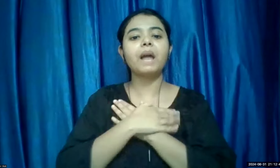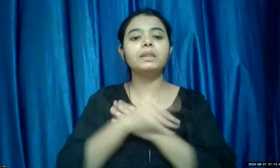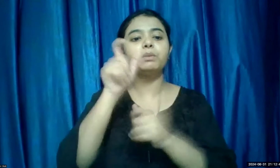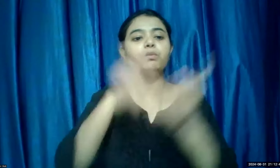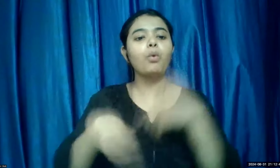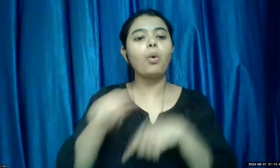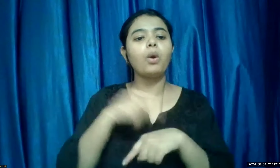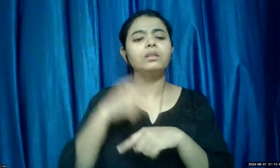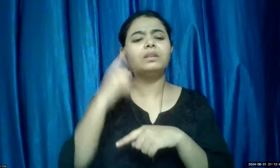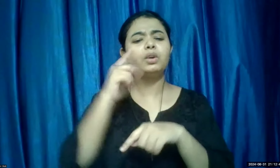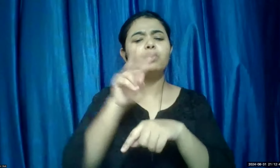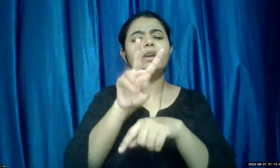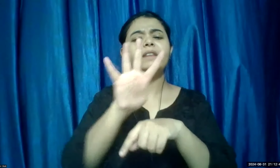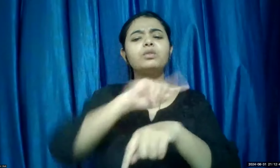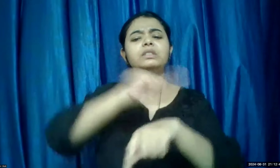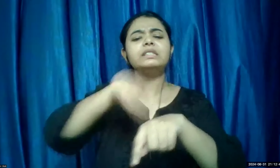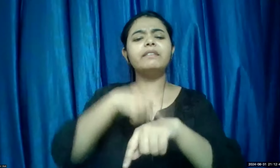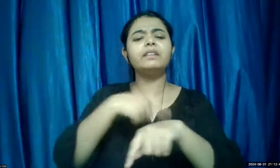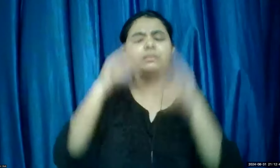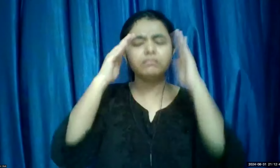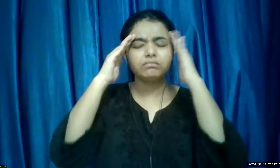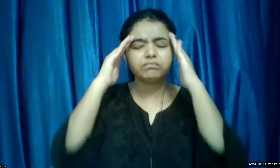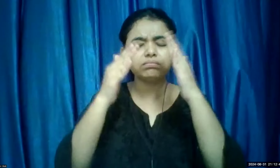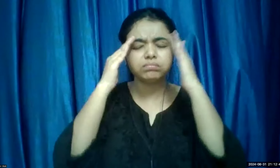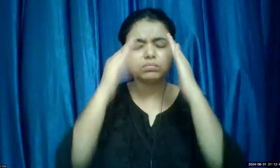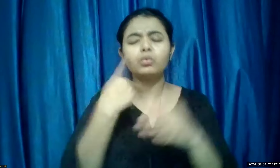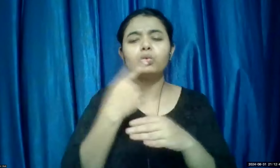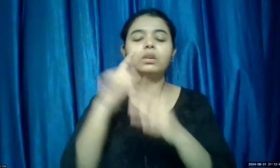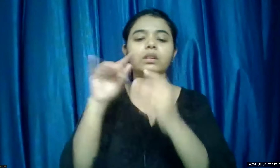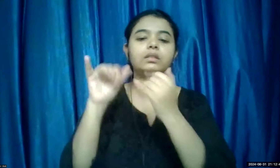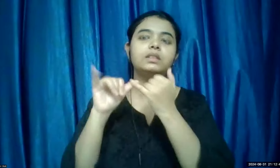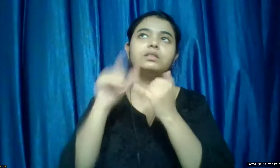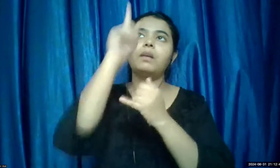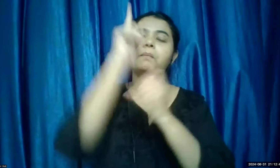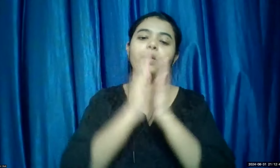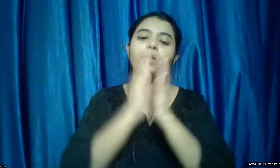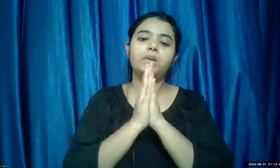है, उसका चिंतन हमेशा मेरे विषय में है।